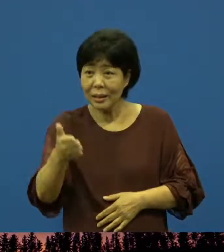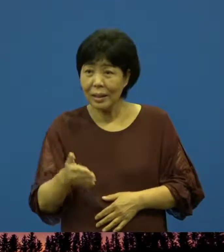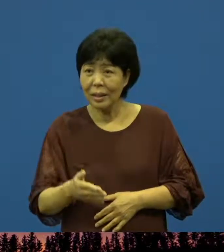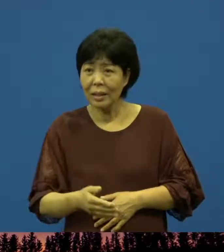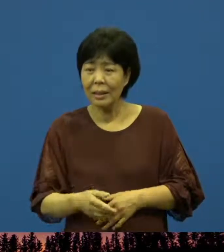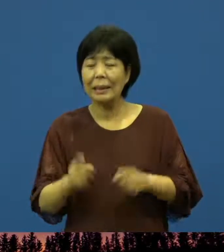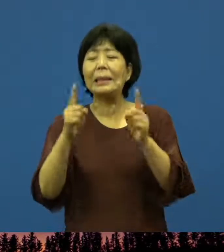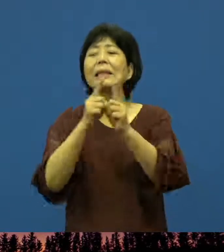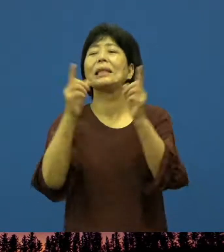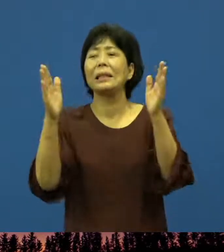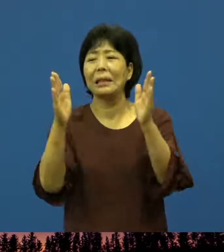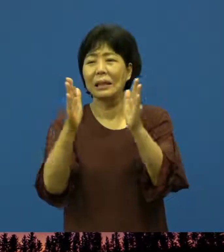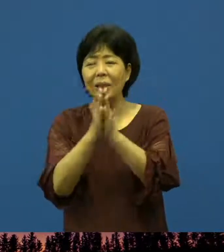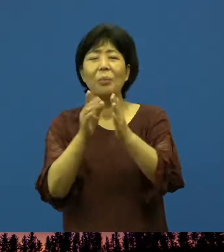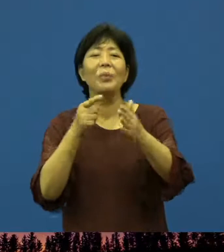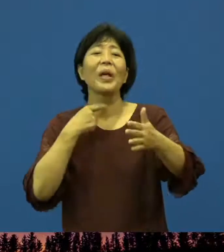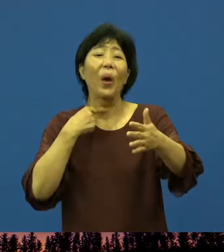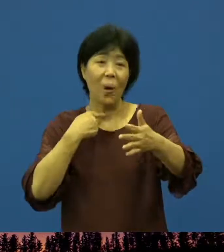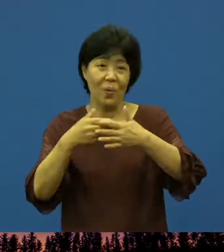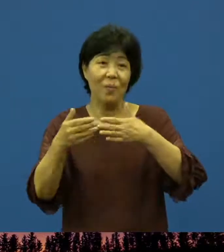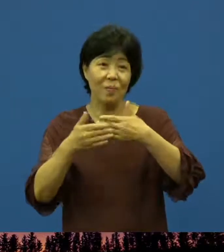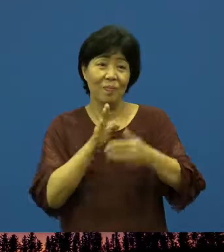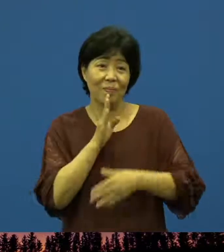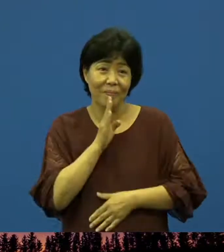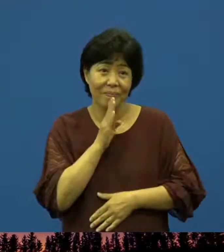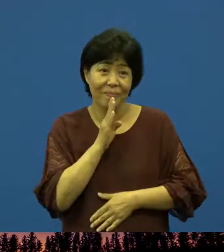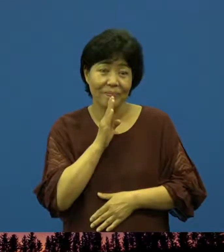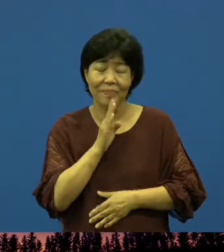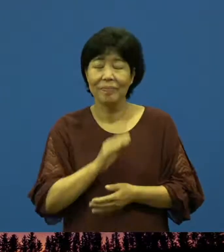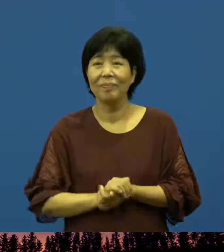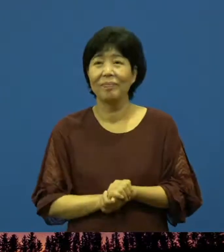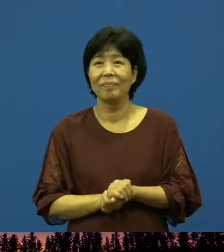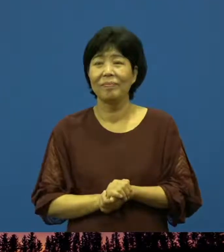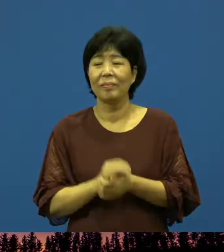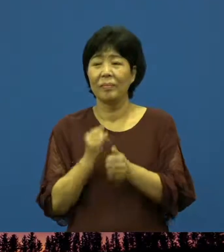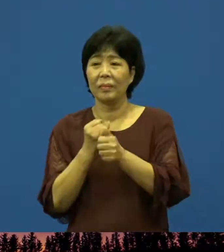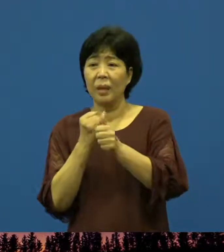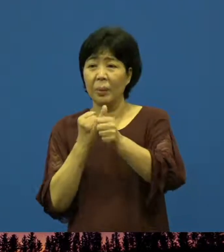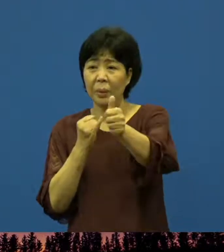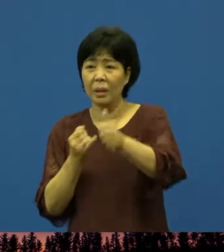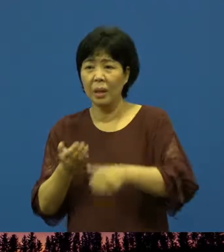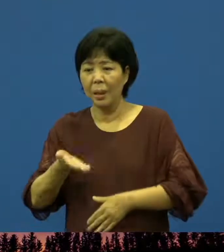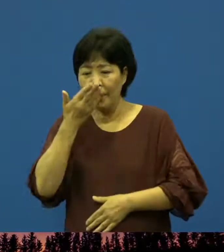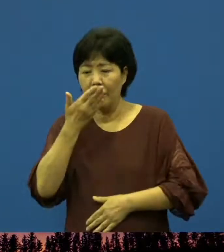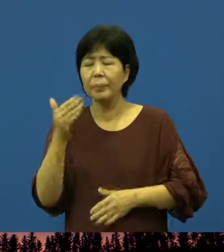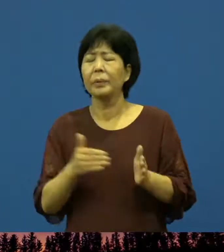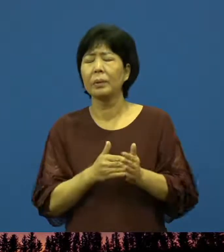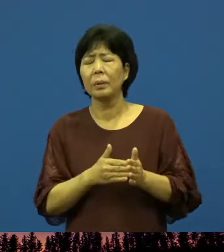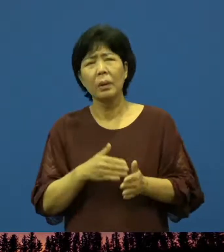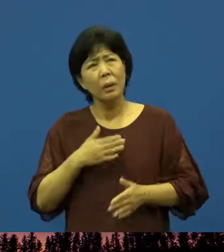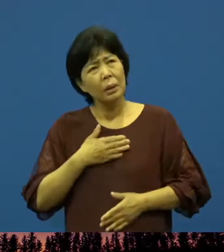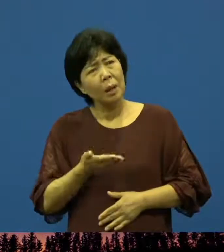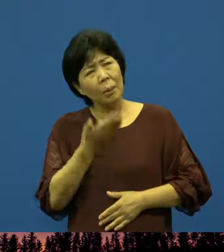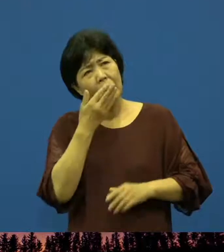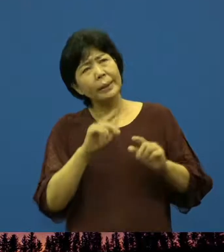먹은 것도 아닌 것이, 안 먹은 것도 아닌 것이, 그럴 수 없잖아요. 남편이 밥 먹고 난 다음에 안 먹은 것 같아,